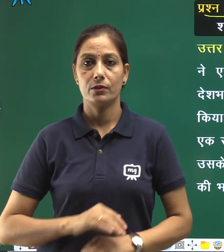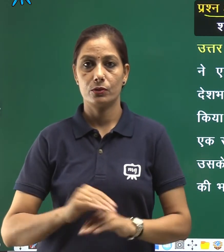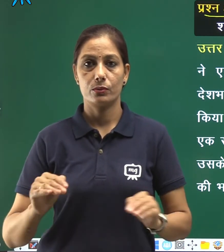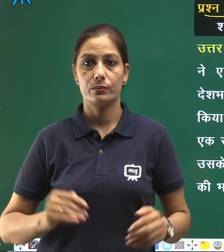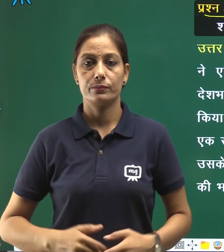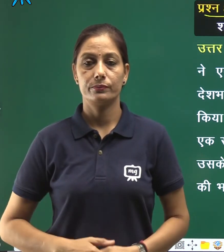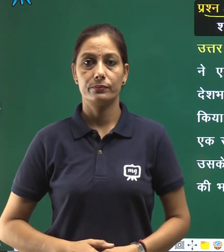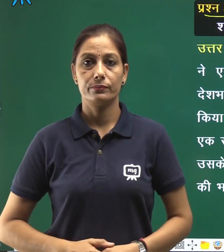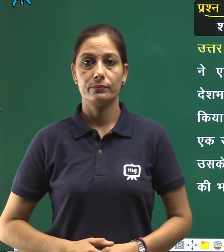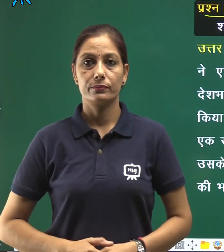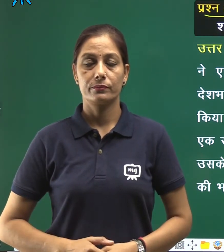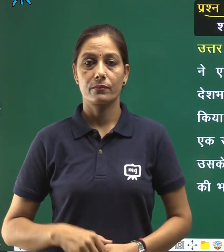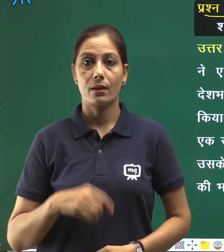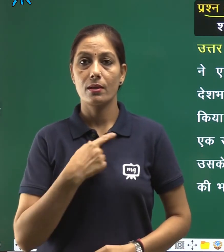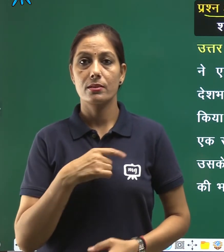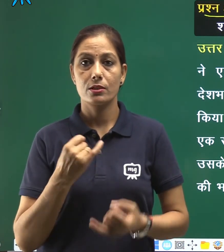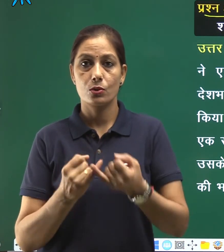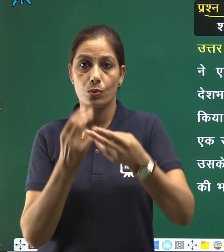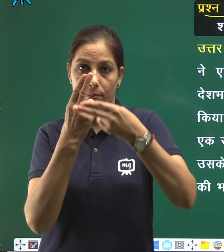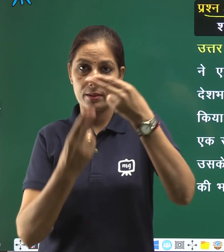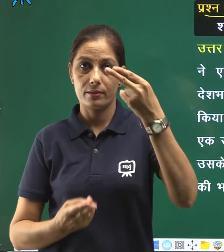बच्चों, इस कहानी में